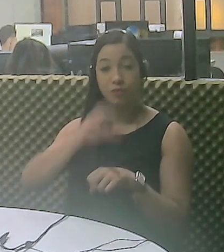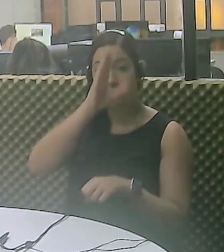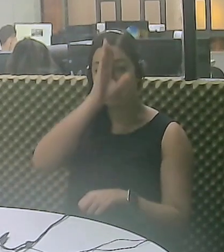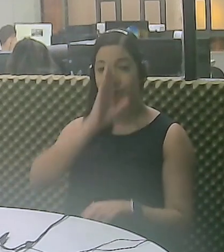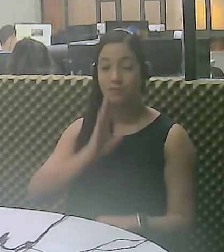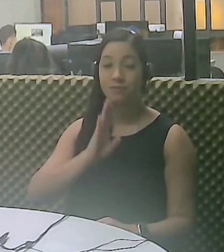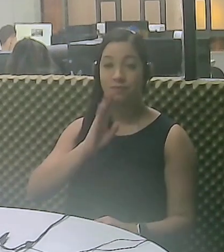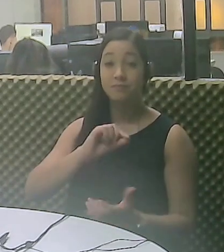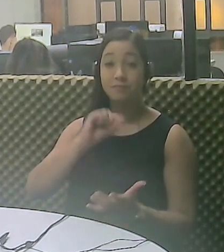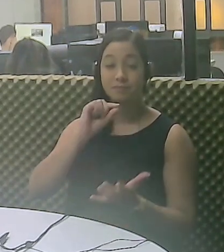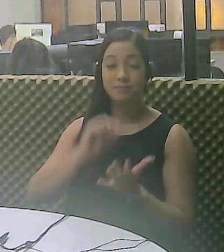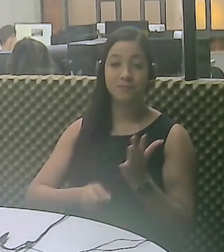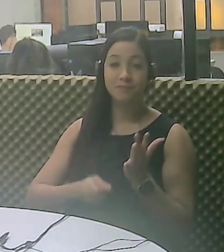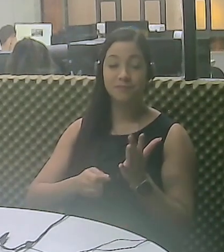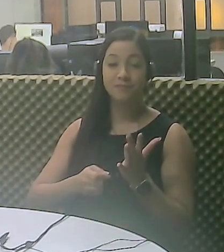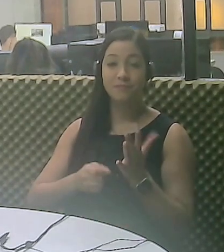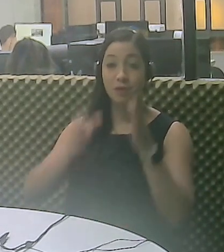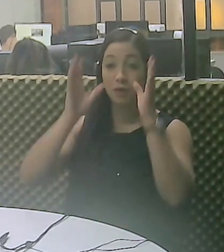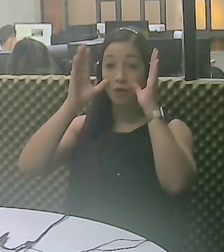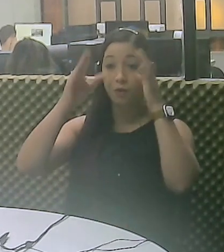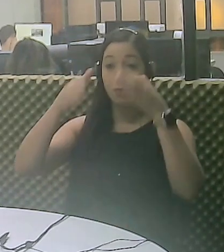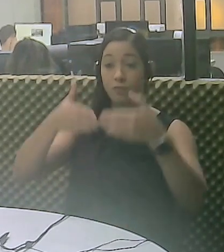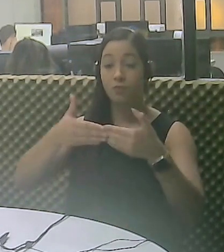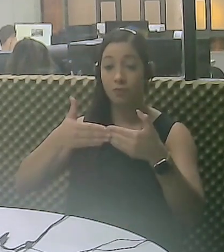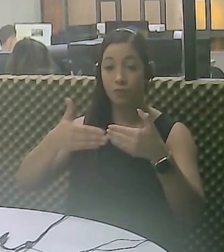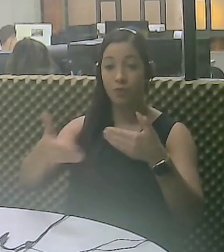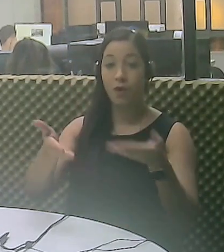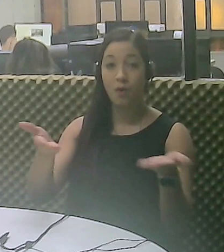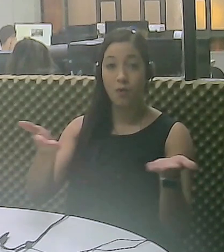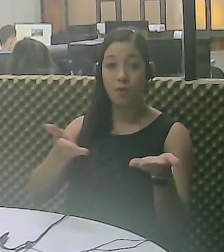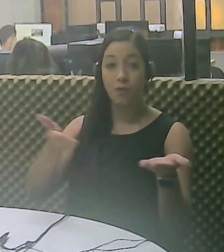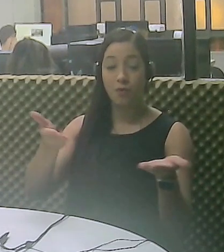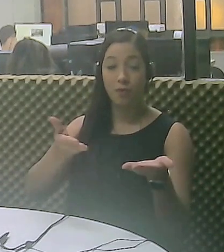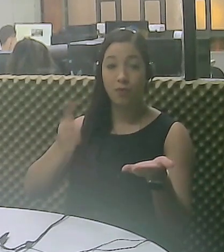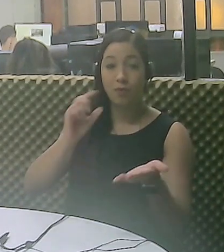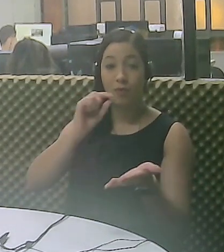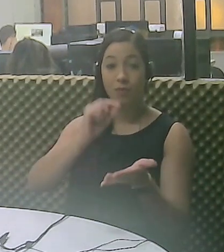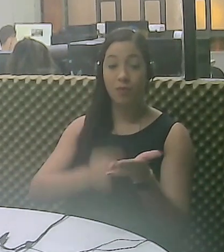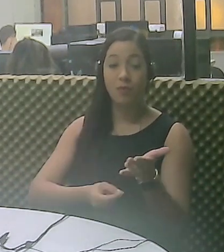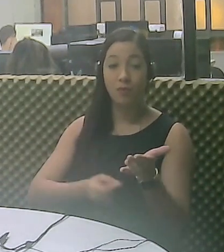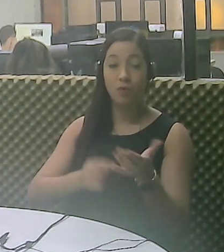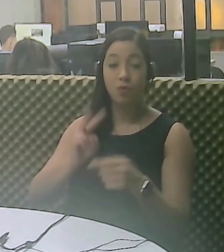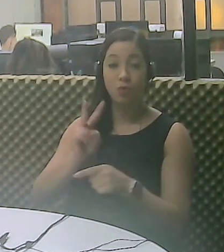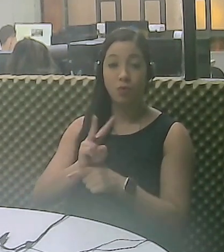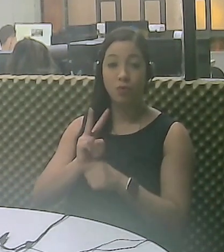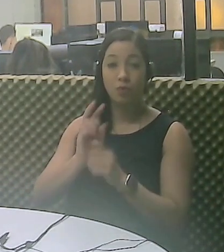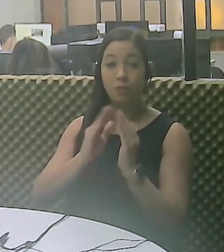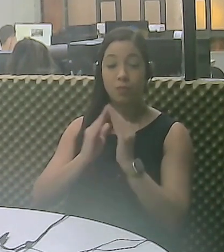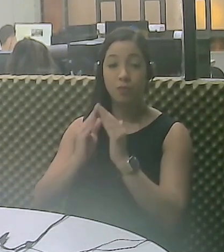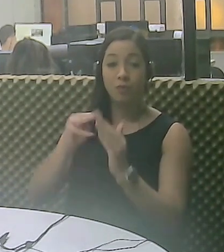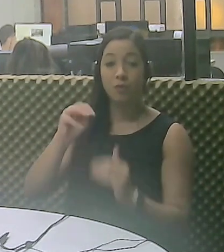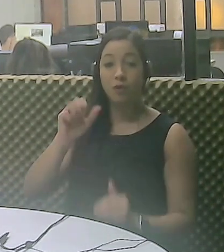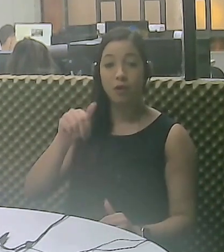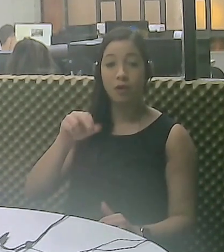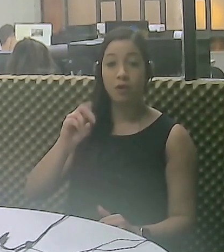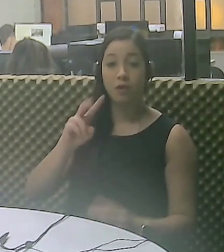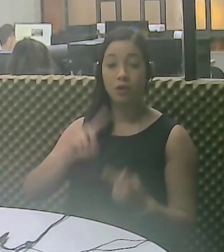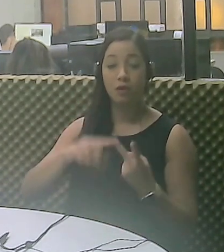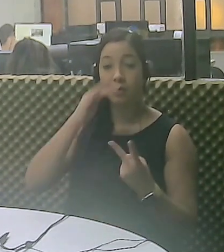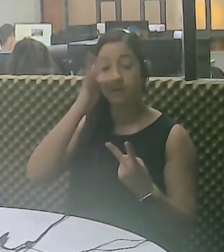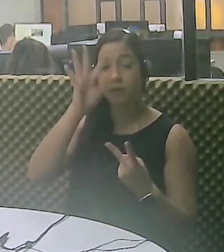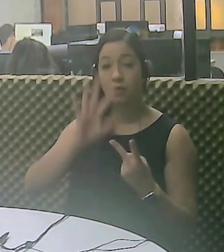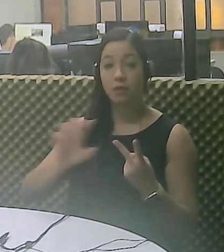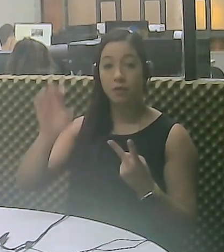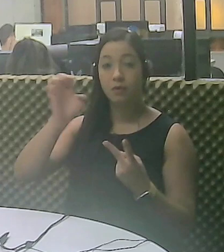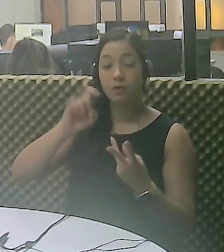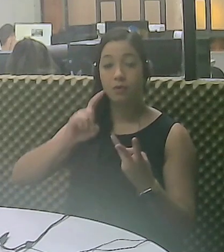gatos cadastrados será voltado a partir de hoje para pets cadastrados por tutores dos bairros Mansur, Jardim Europa